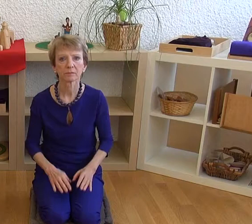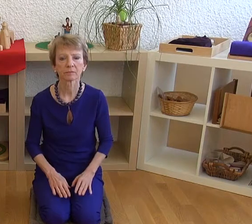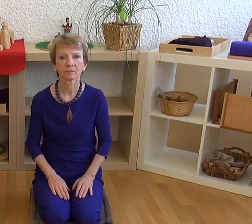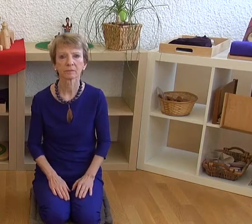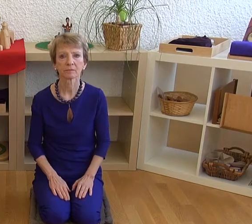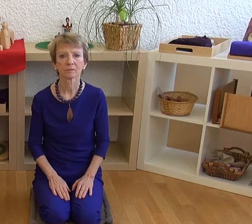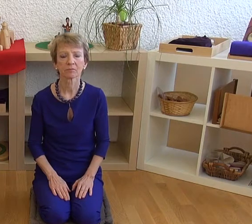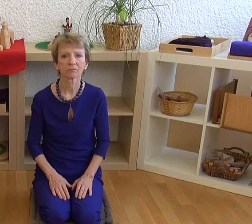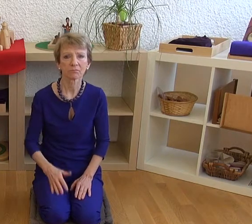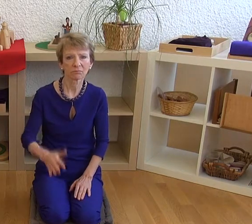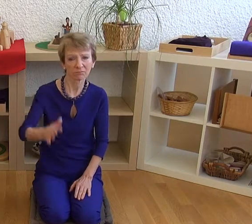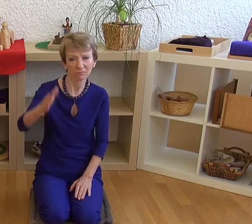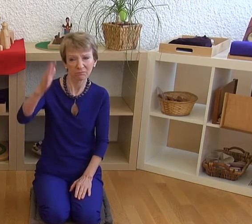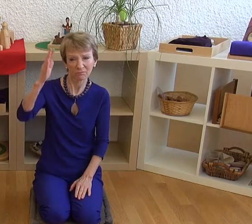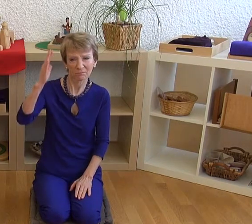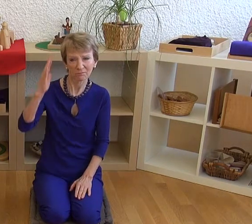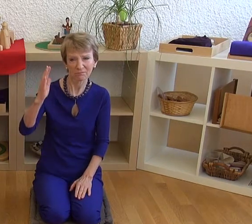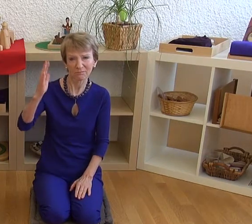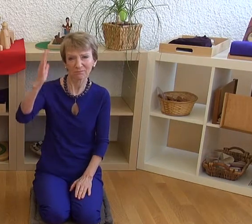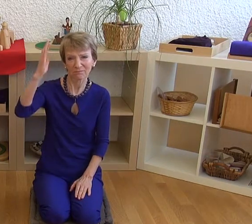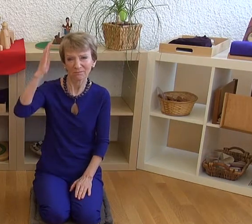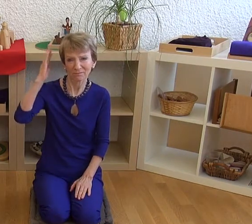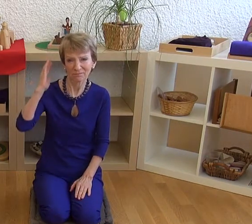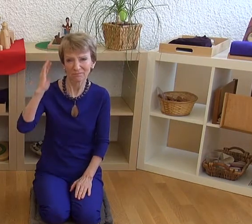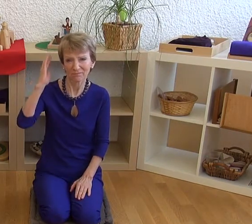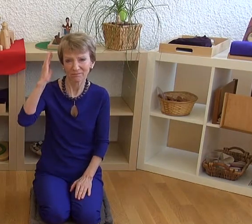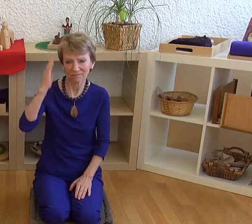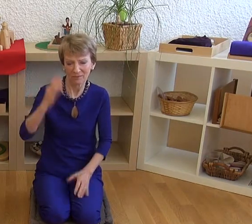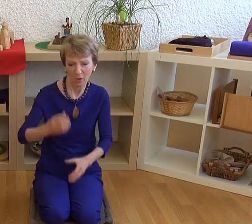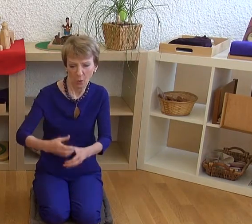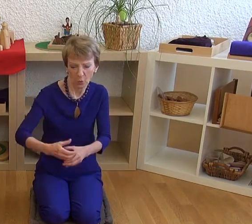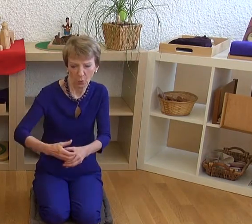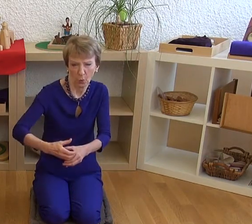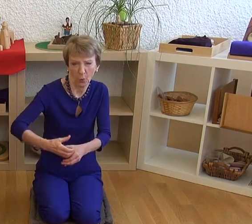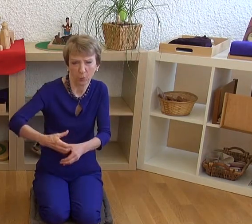Il y avait une fois une très grande tour.